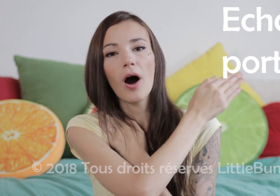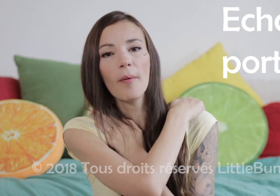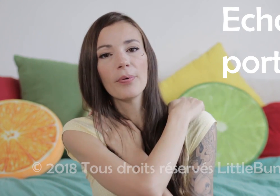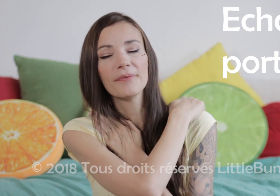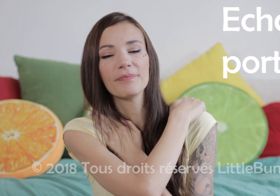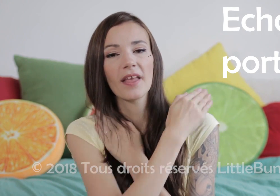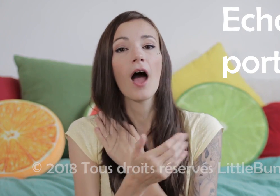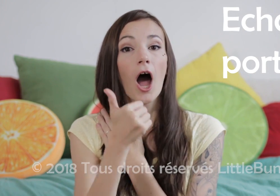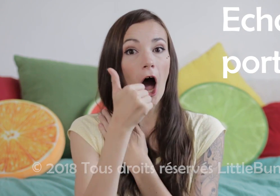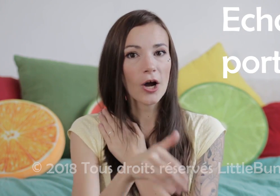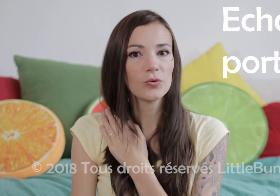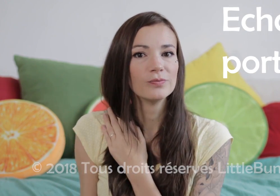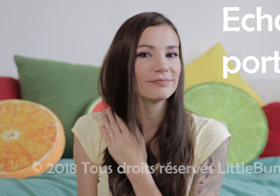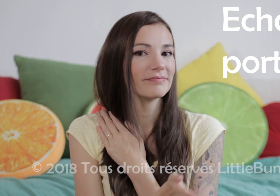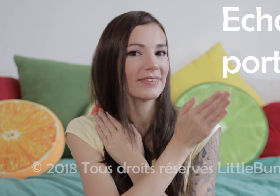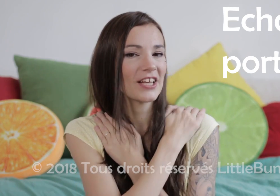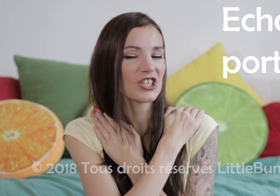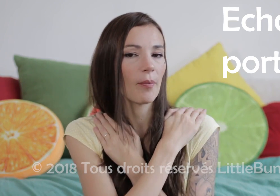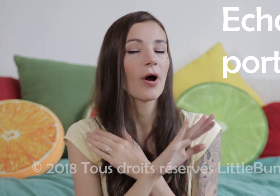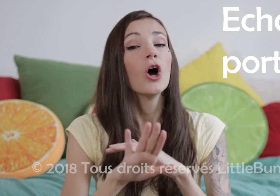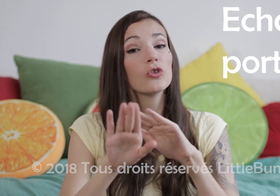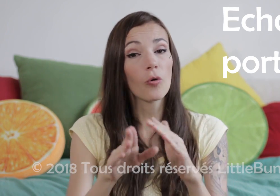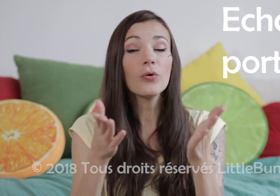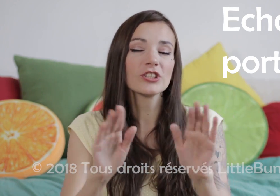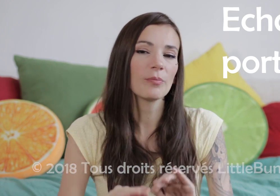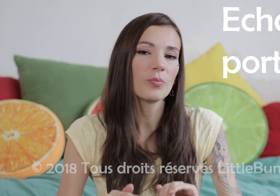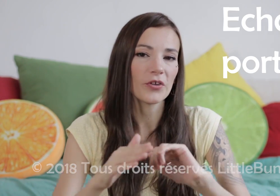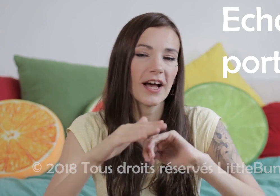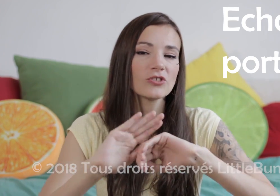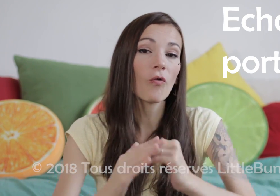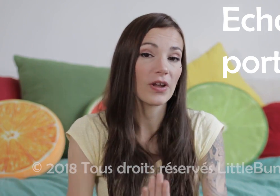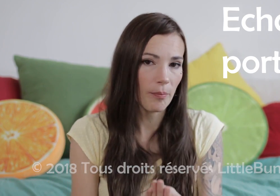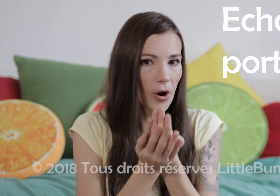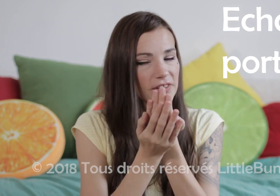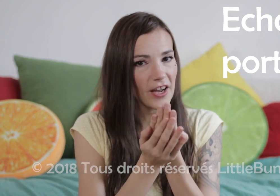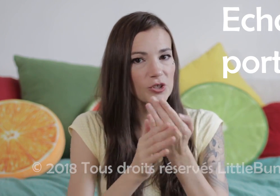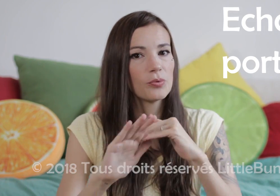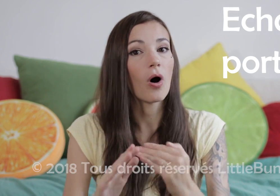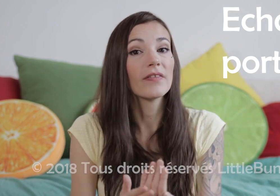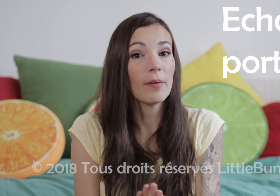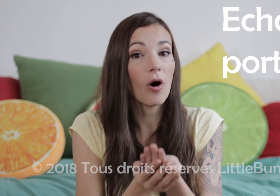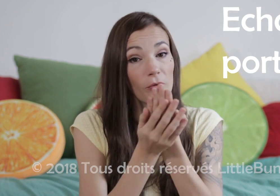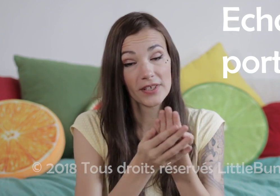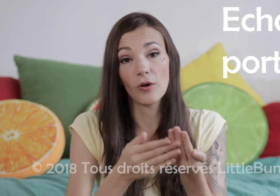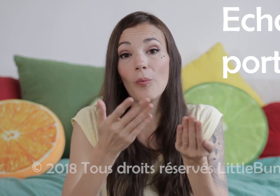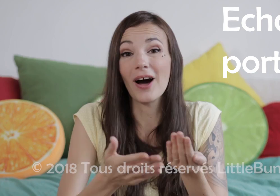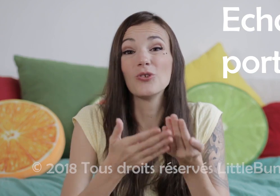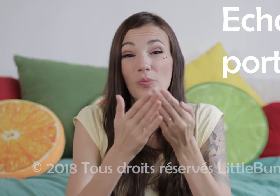Hop, un coup, écharpe. Donc pour écharpe de portage, on fait portage pour d'abord montrer qu'on parle de